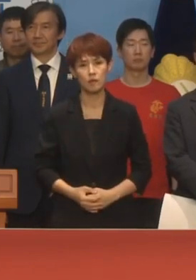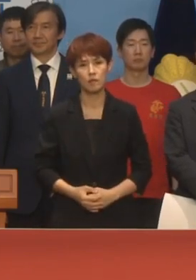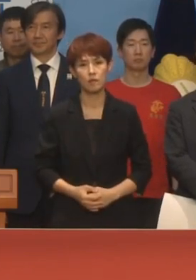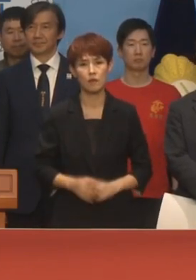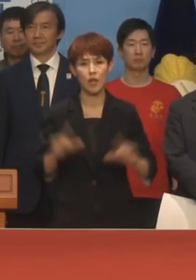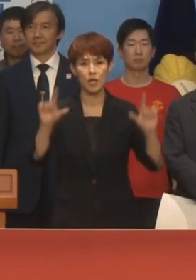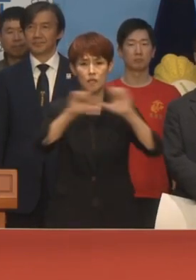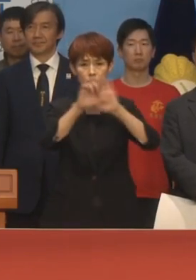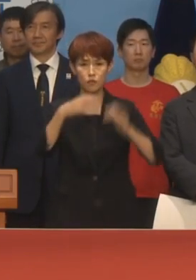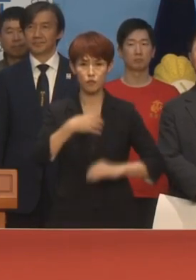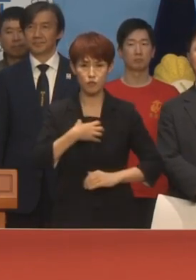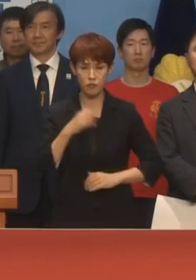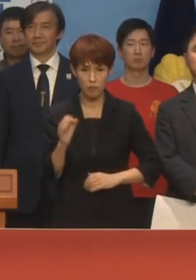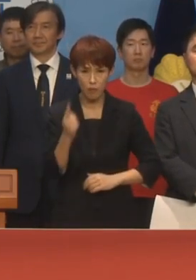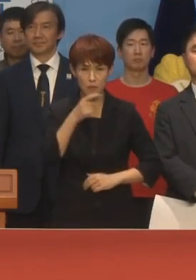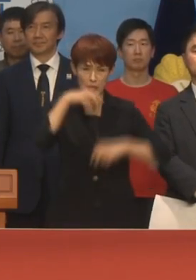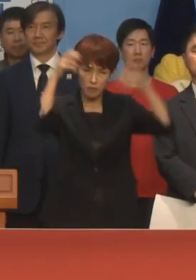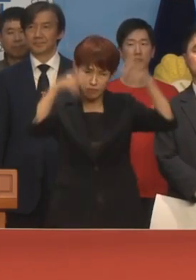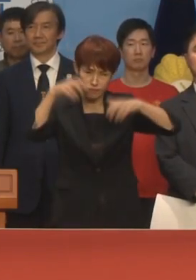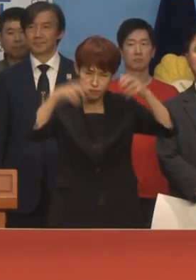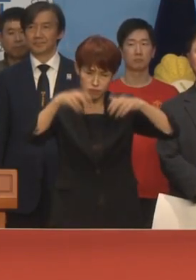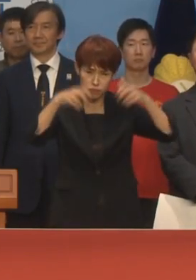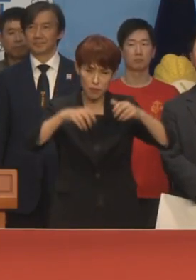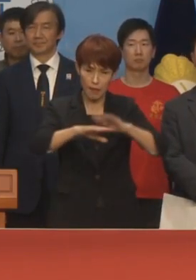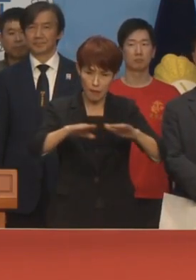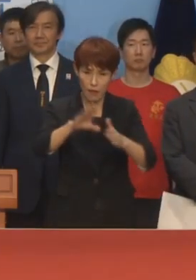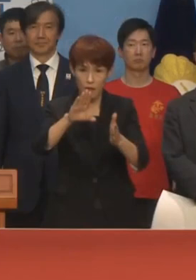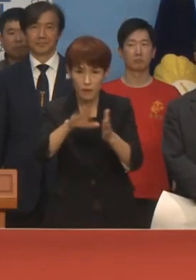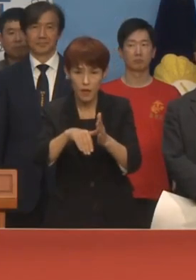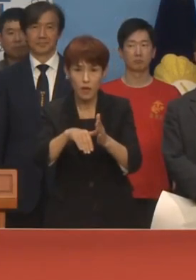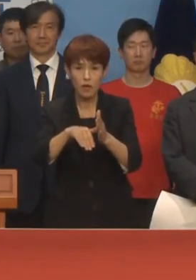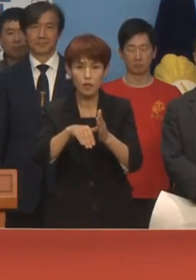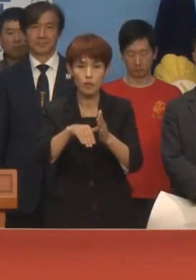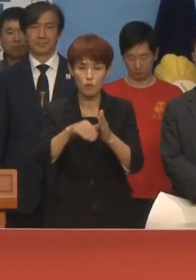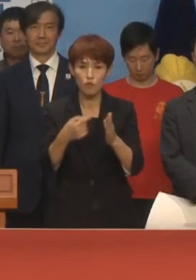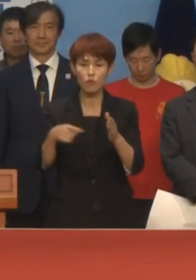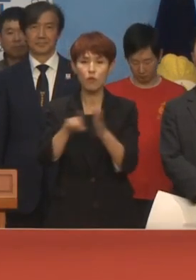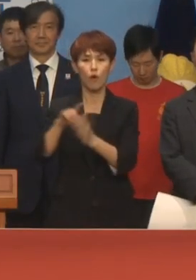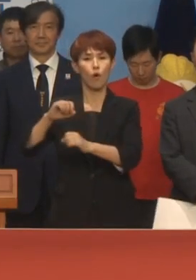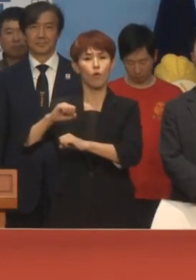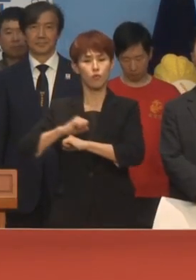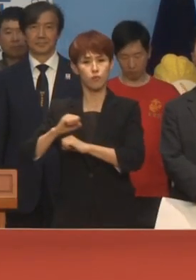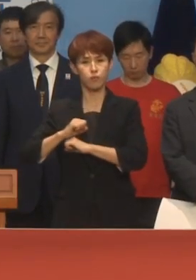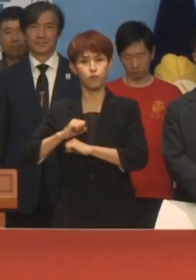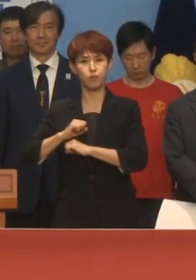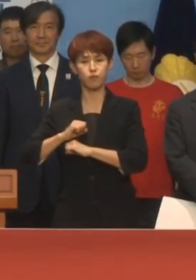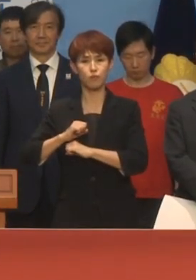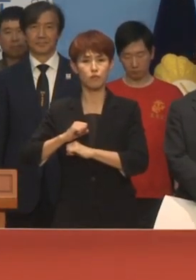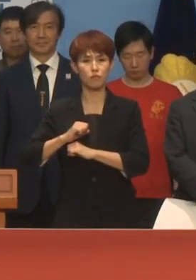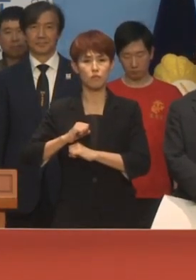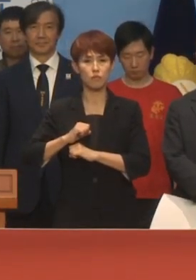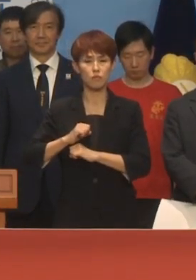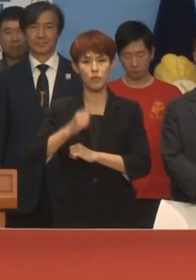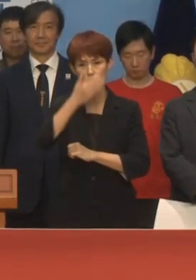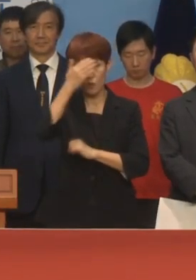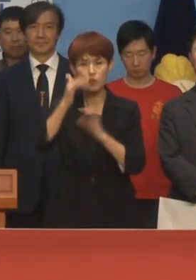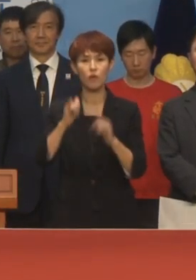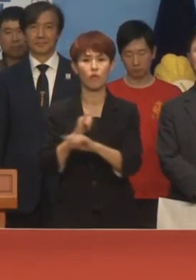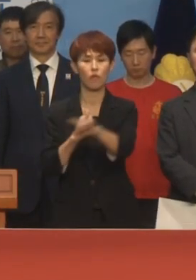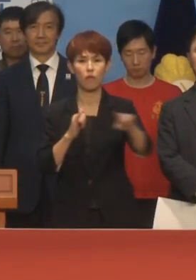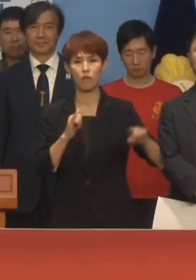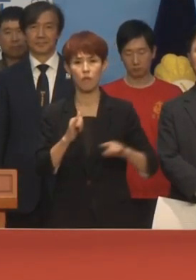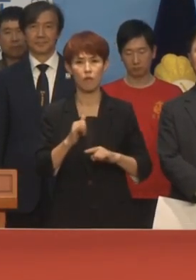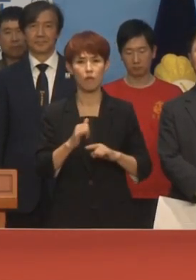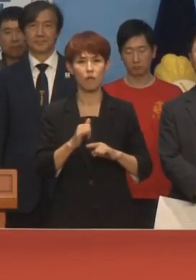기후위기로 발생한 폭우를 수습하는 과정에서 국방의 의무를 다하던 대한민국의 소중한 청년들을